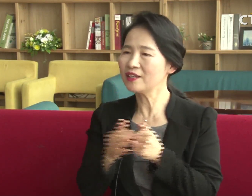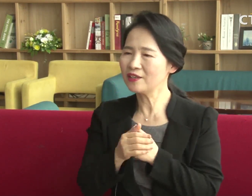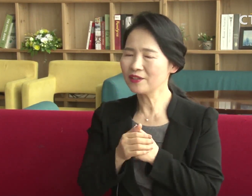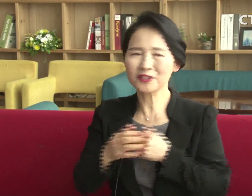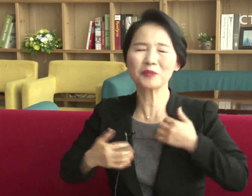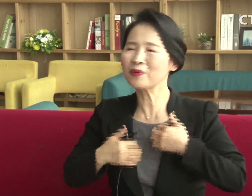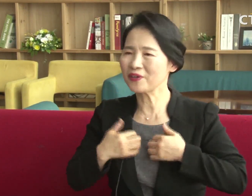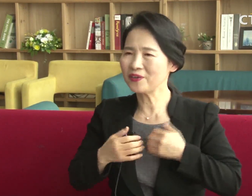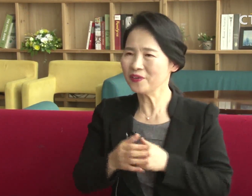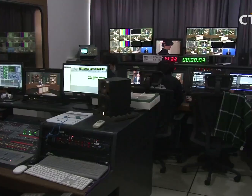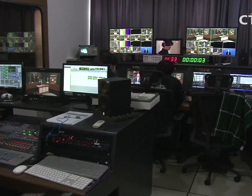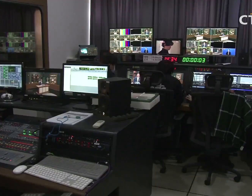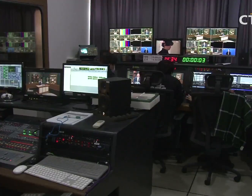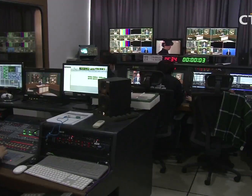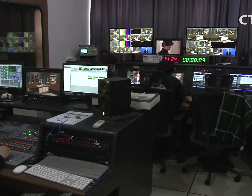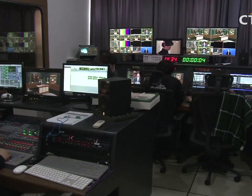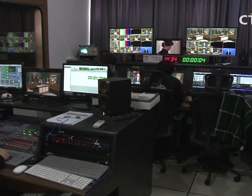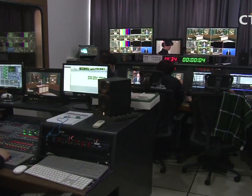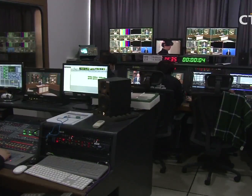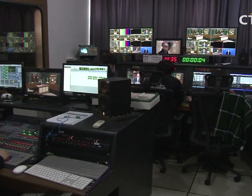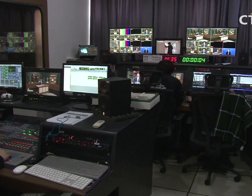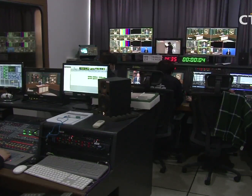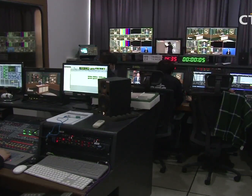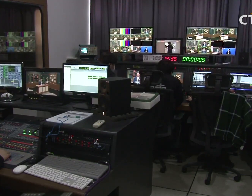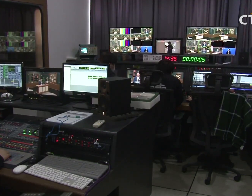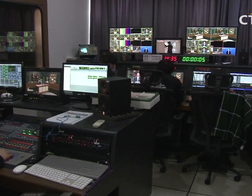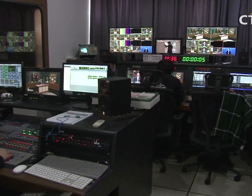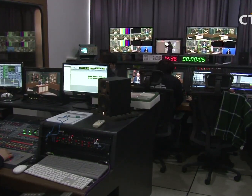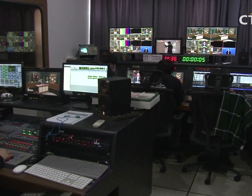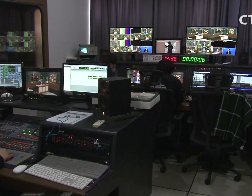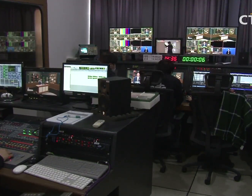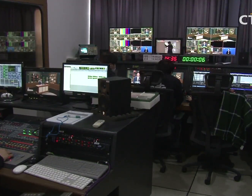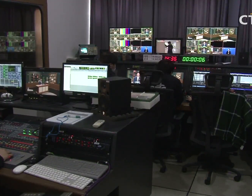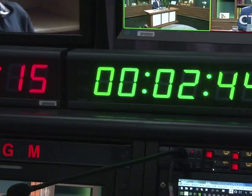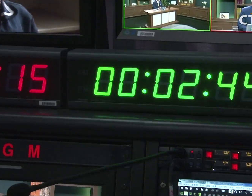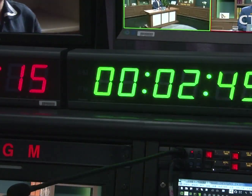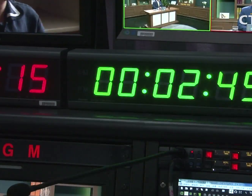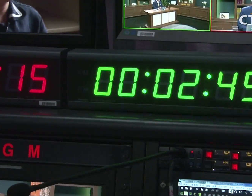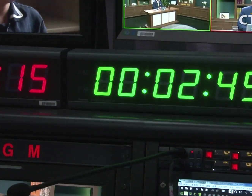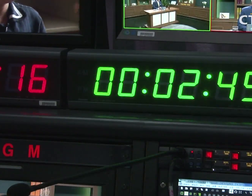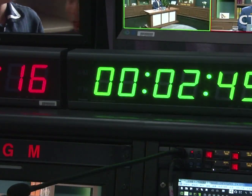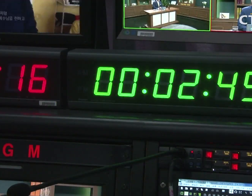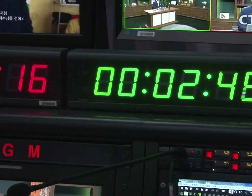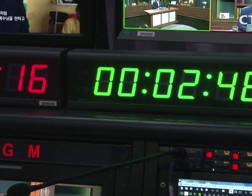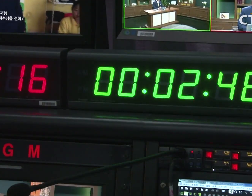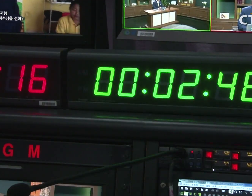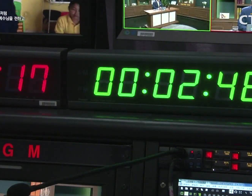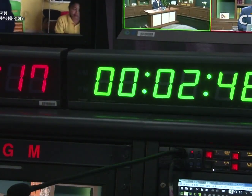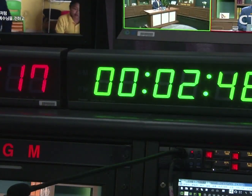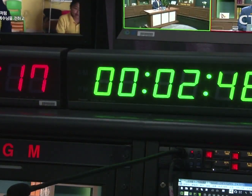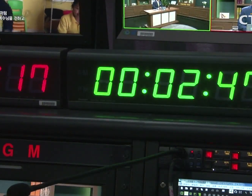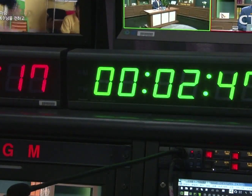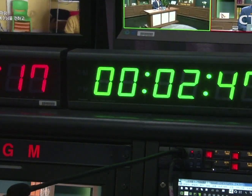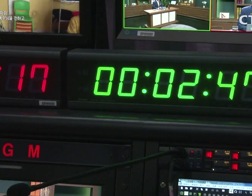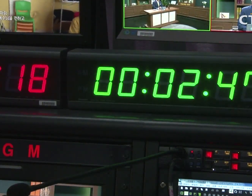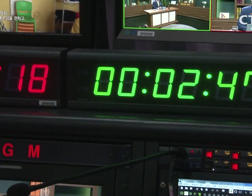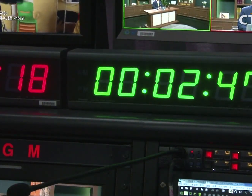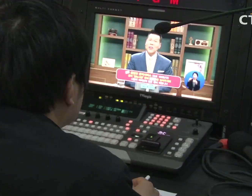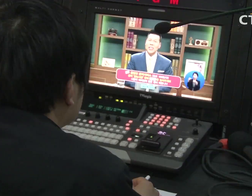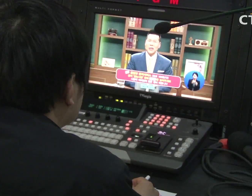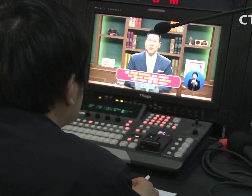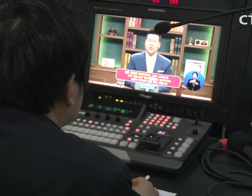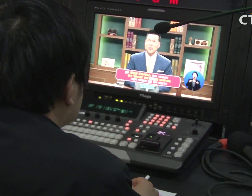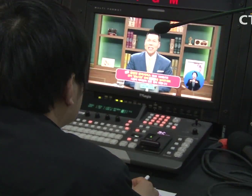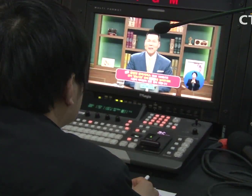일. 그래서 기뻐요. 신앙 문제부터 가정 불화, 인간관계와 직장 문제까지 다양한